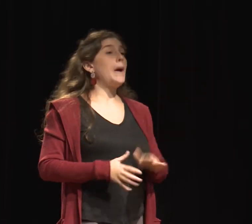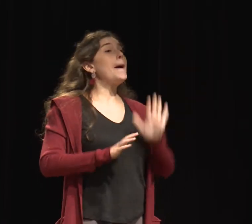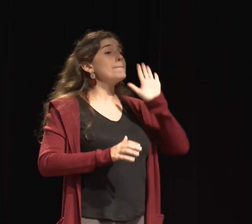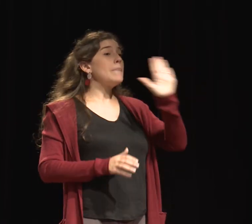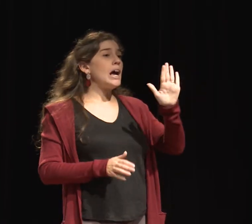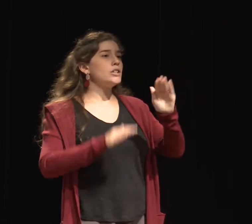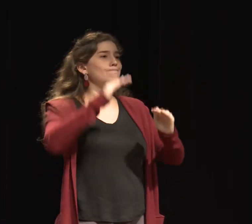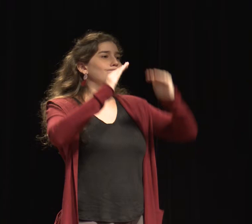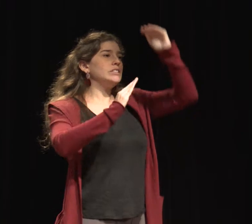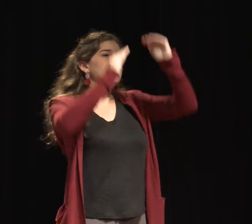ok.